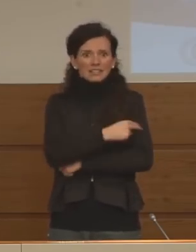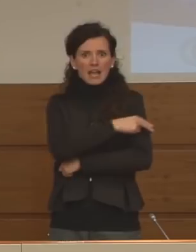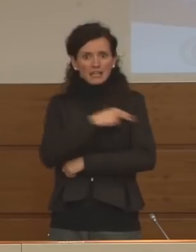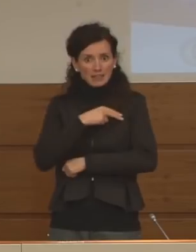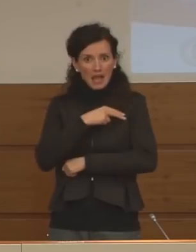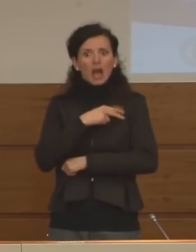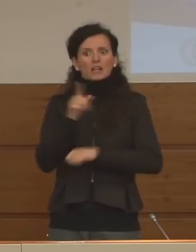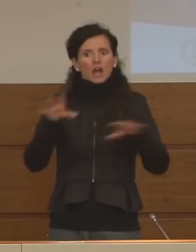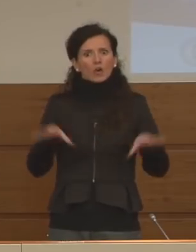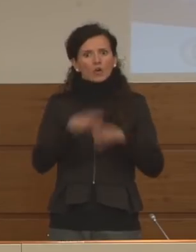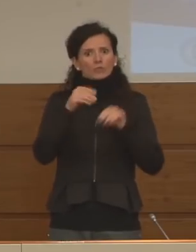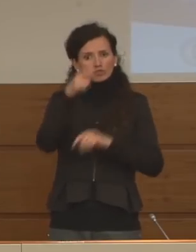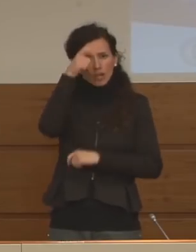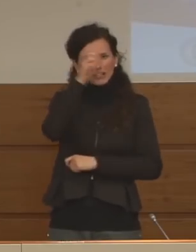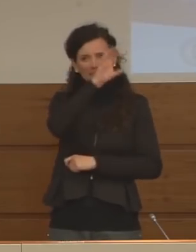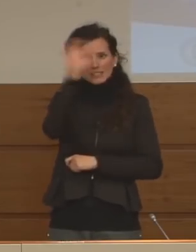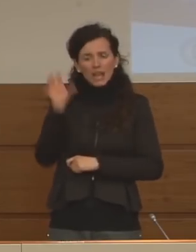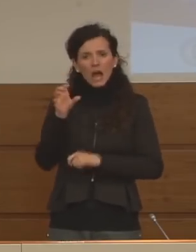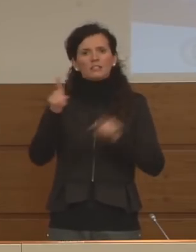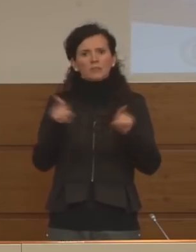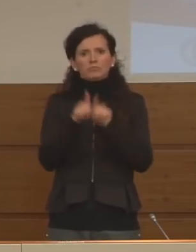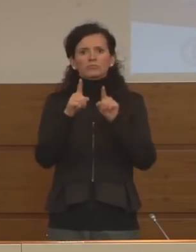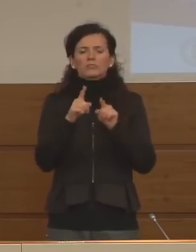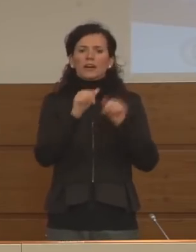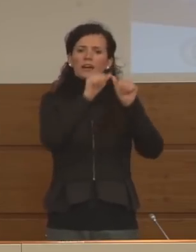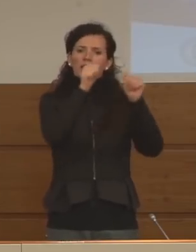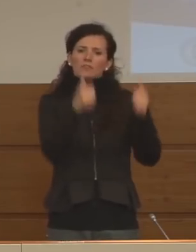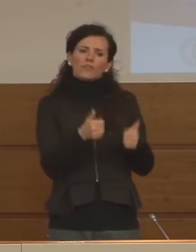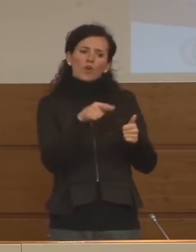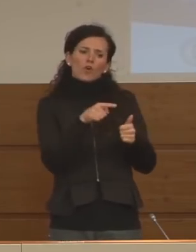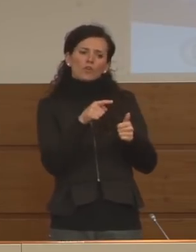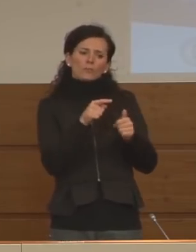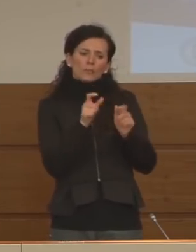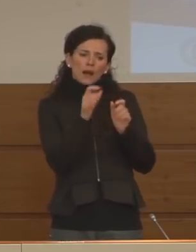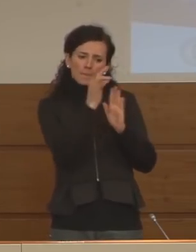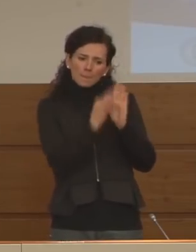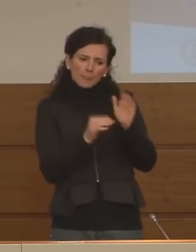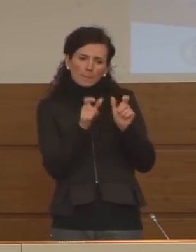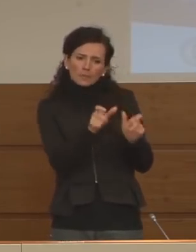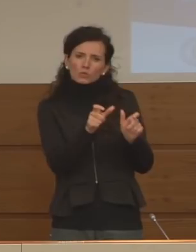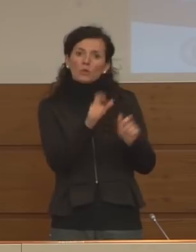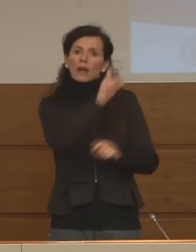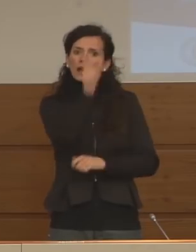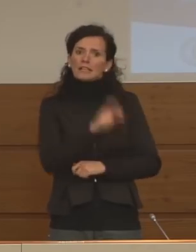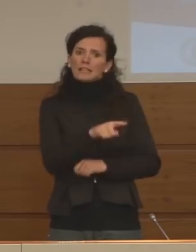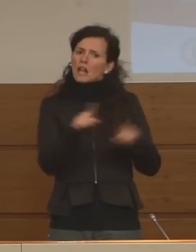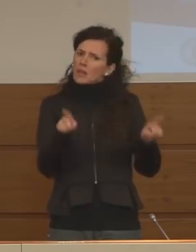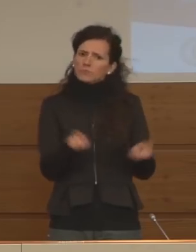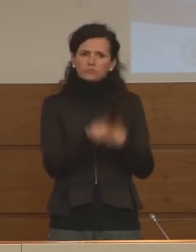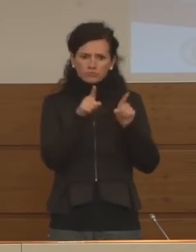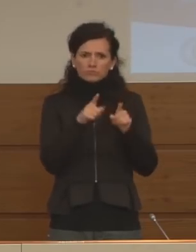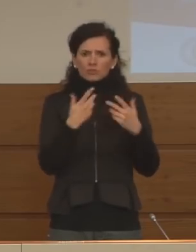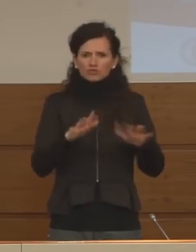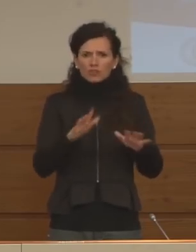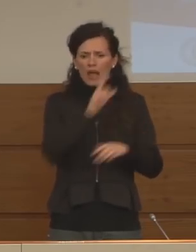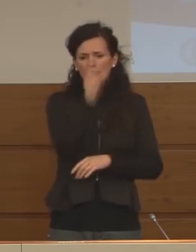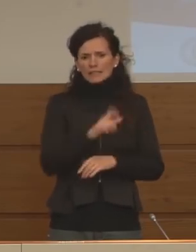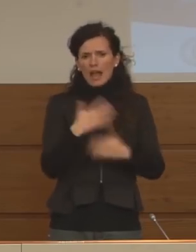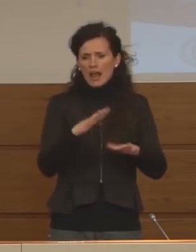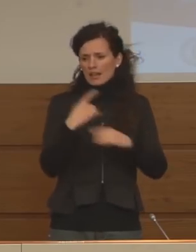stesse misure che l'italia ha messo in campo oramai da qualche tempo